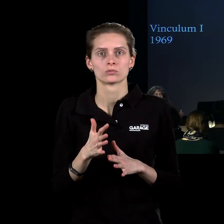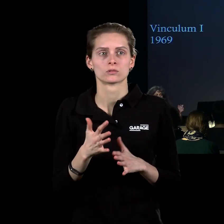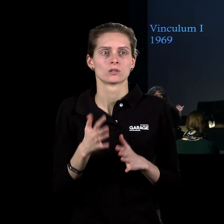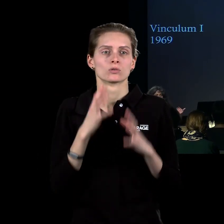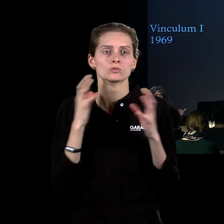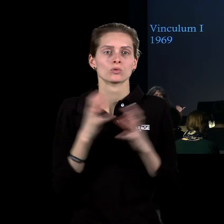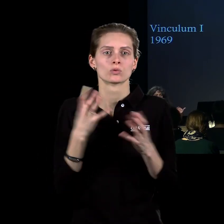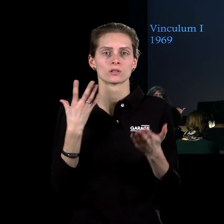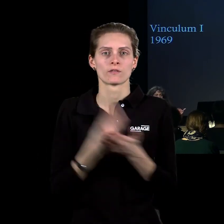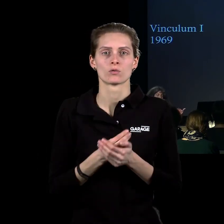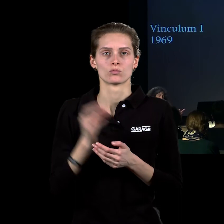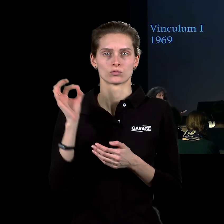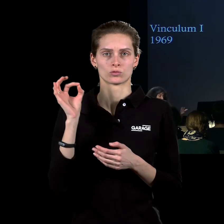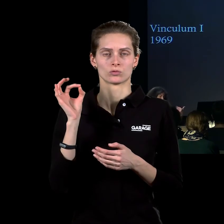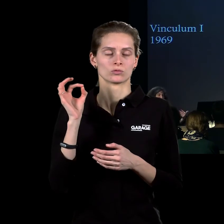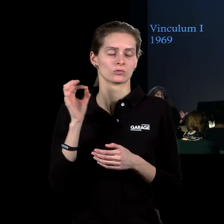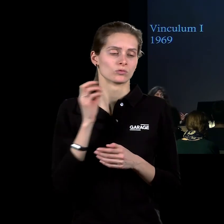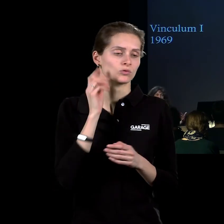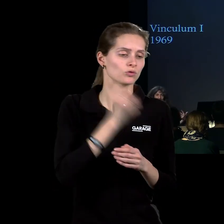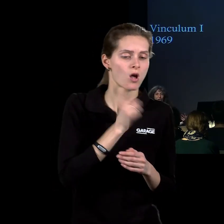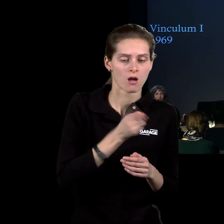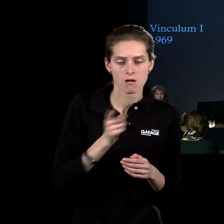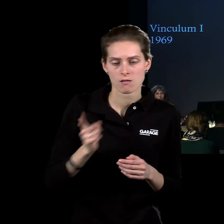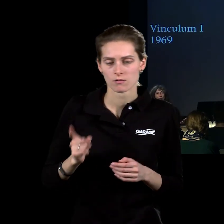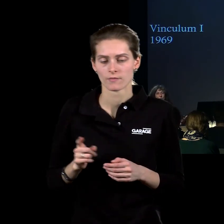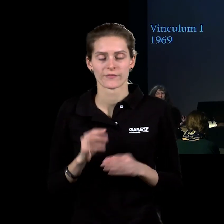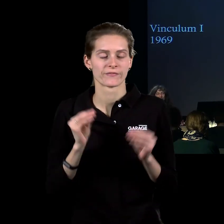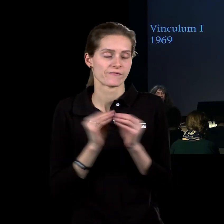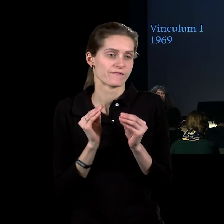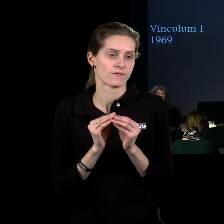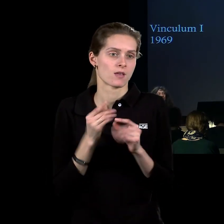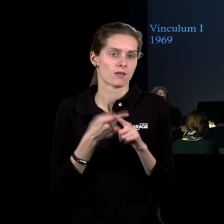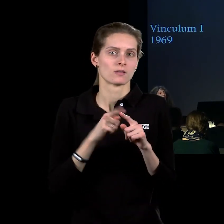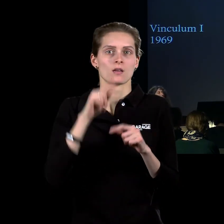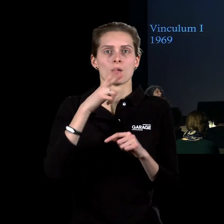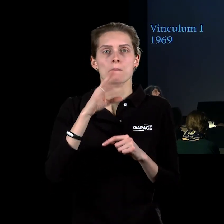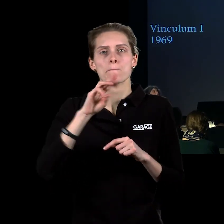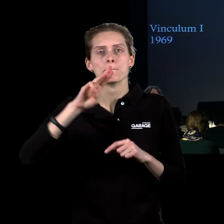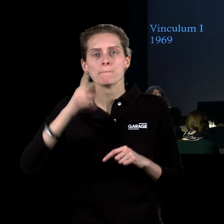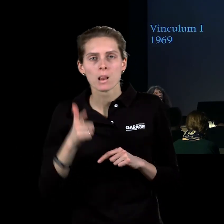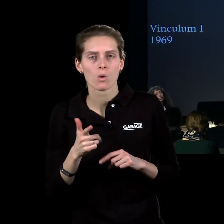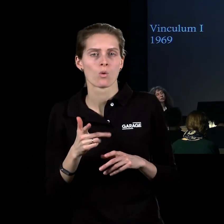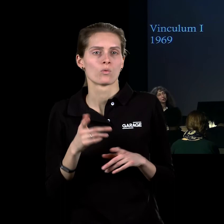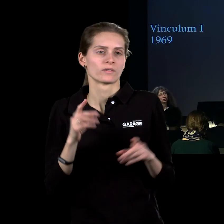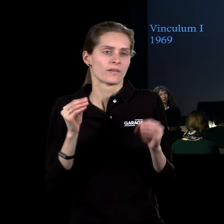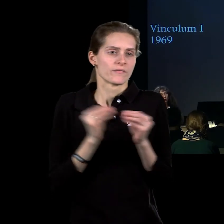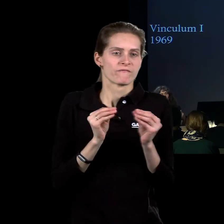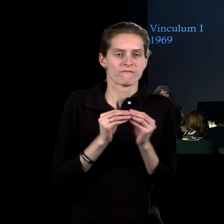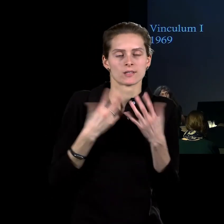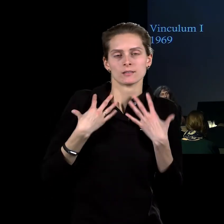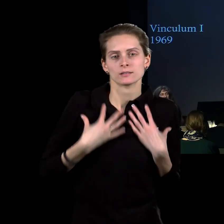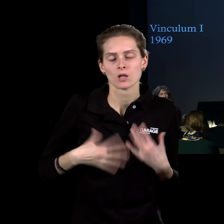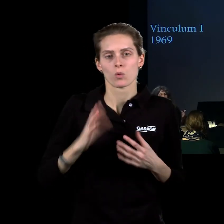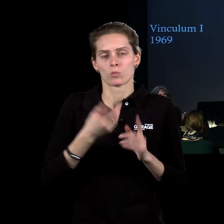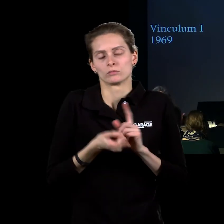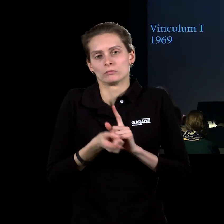чистоту. Каждый раз плоть, это тело, это воплощение, это плоть, как бы, которая нарастает на этой идее, будет ее искажать. И, собственно